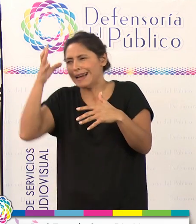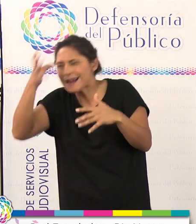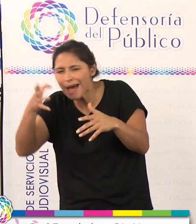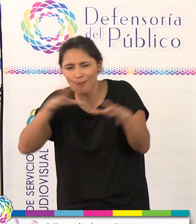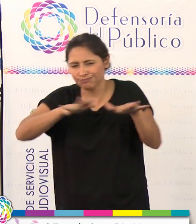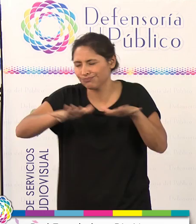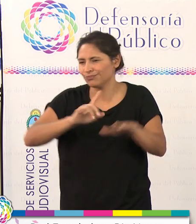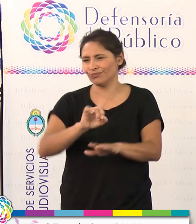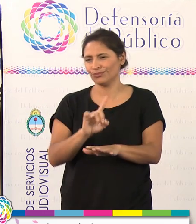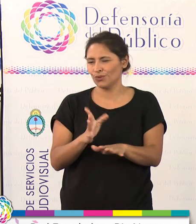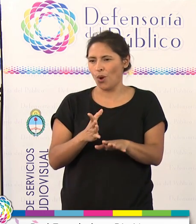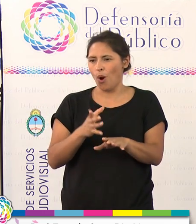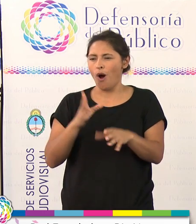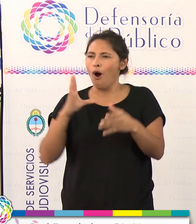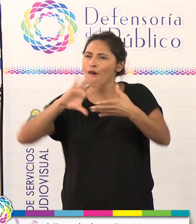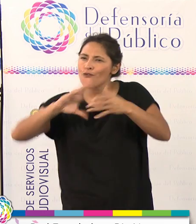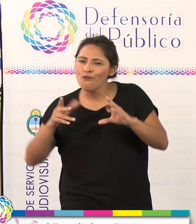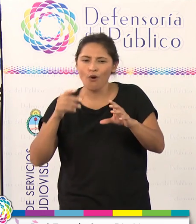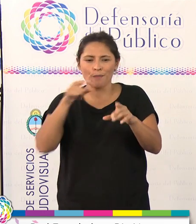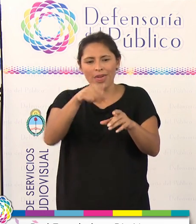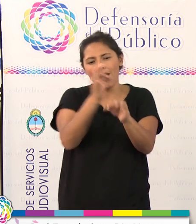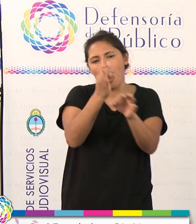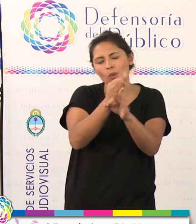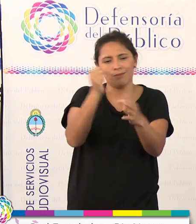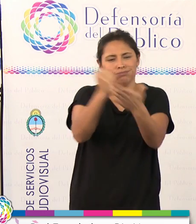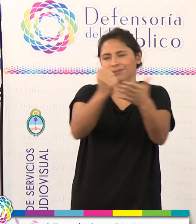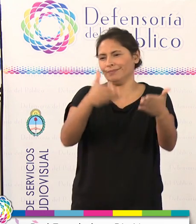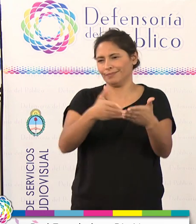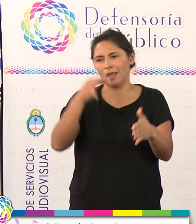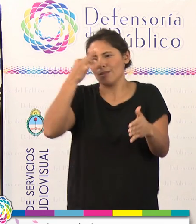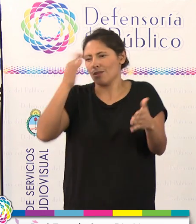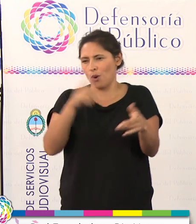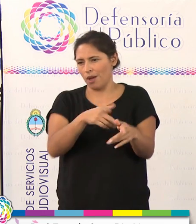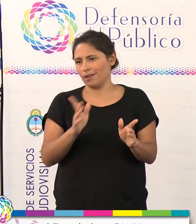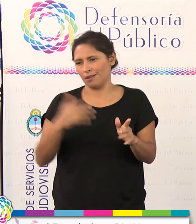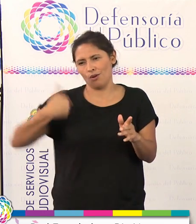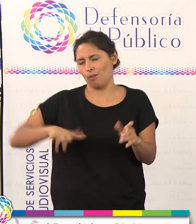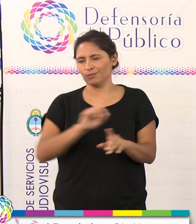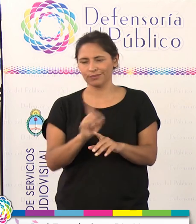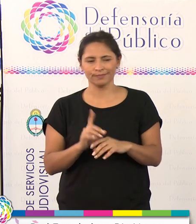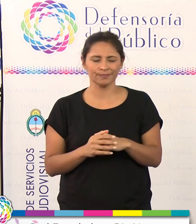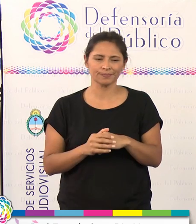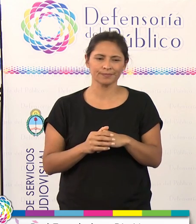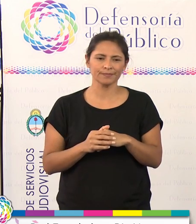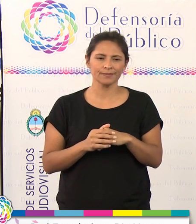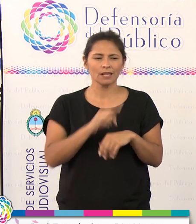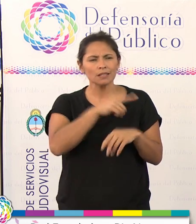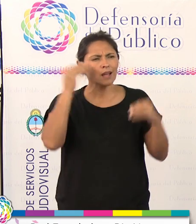marcó directamente. Esto nos lleva a reflexionar sobre la práctica periodística de manera permanente.